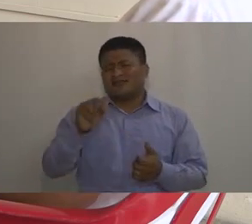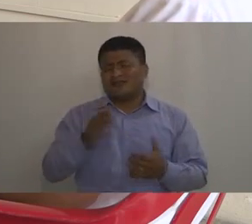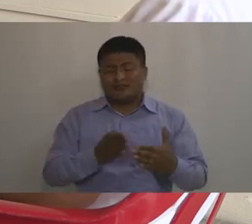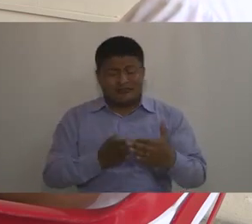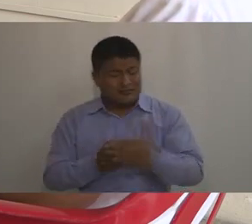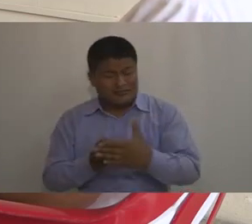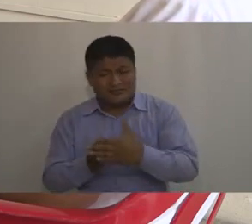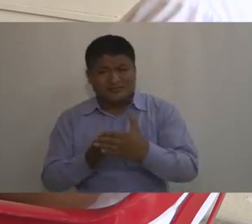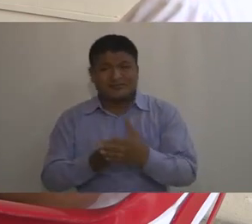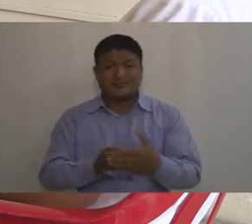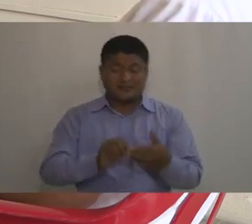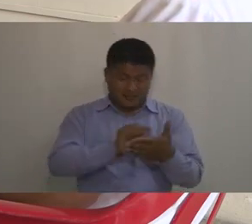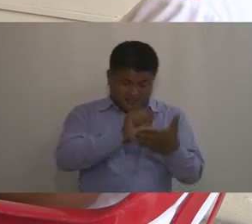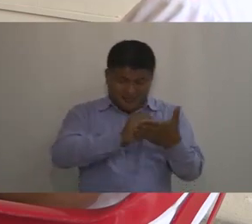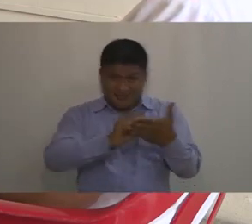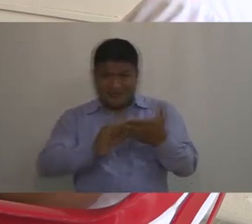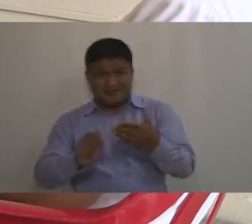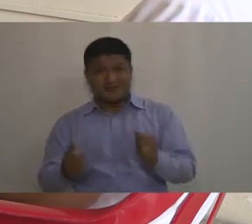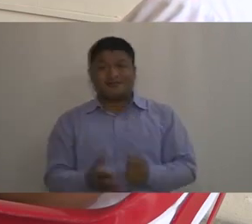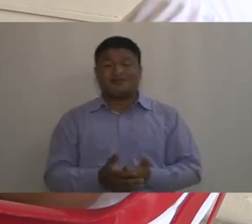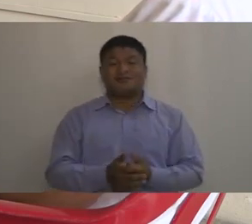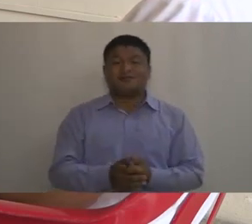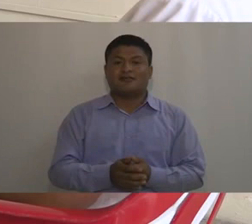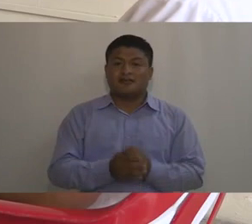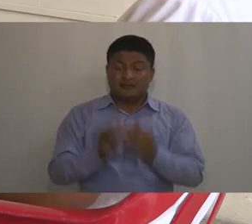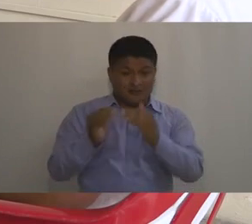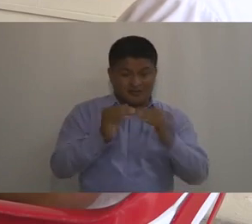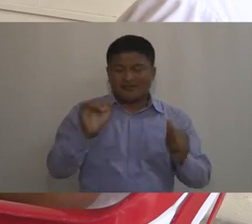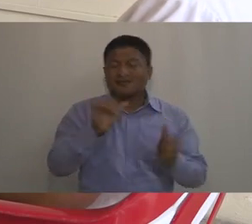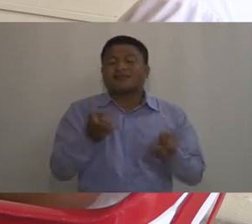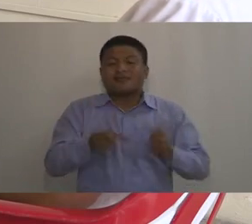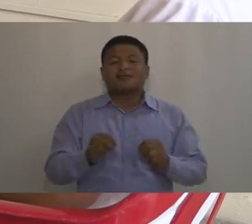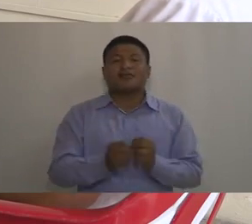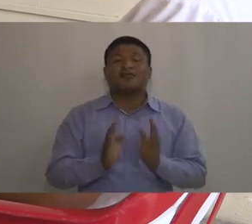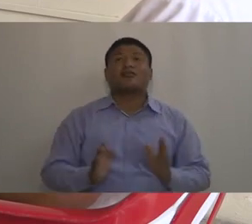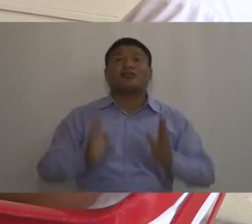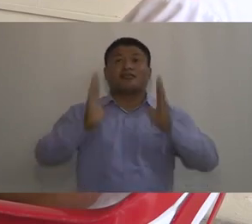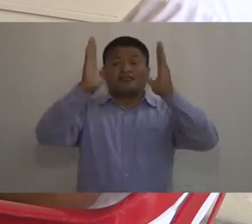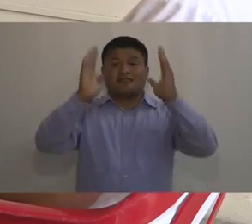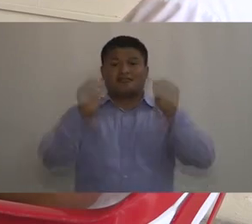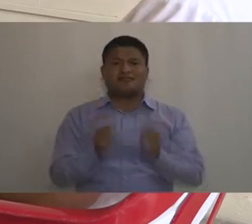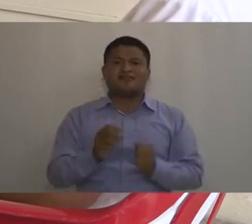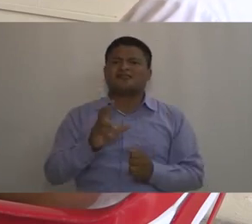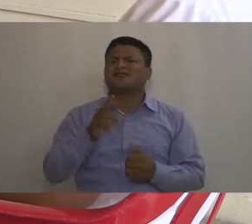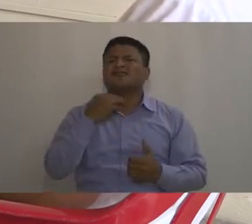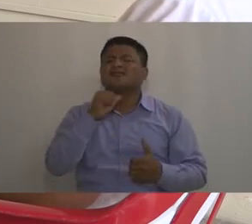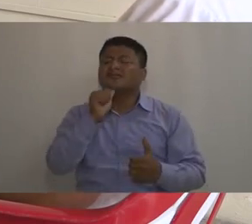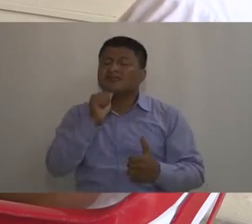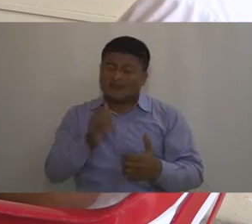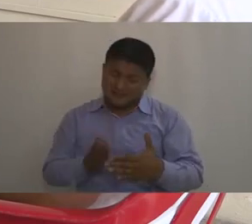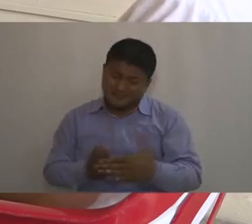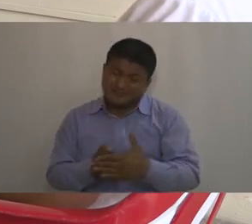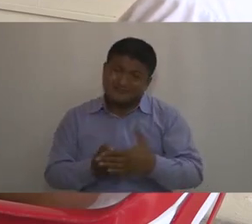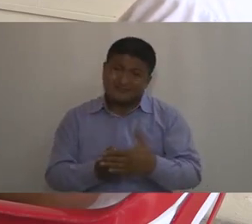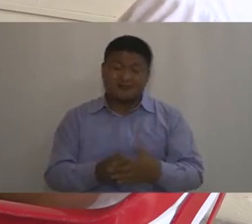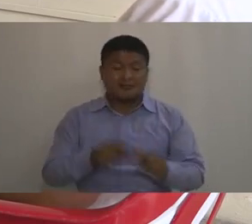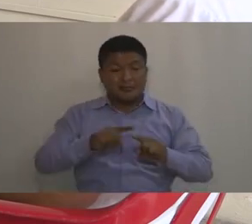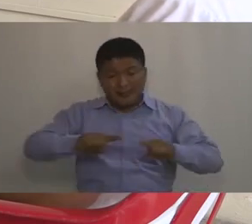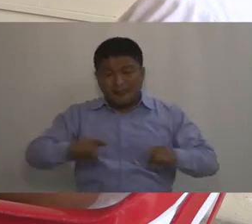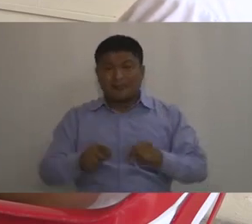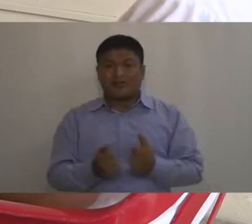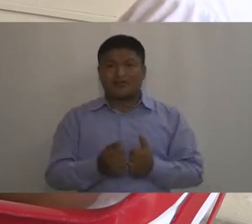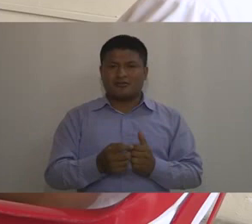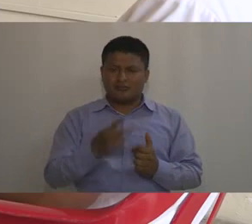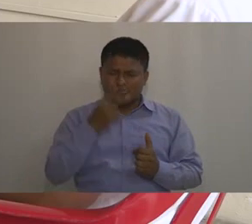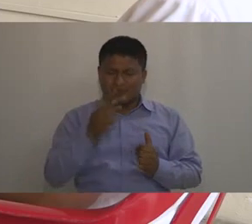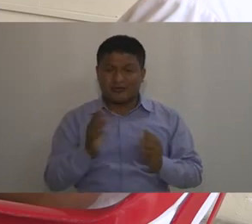siguen el principio del diseño universal. Igualmente, edificios, muy pocos son accesibles, pero por lo menos